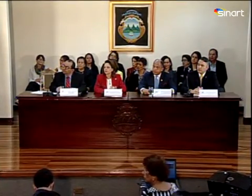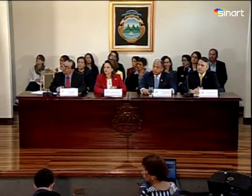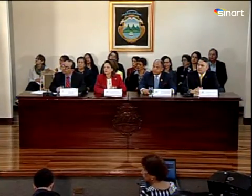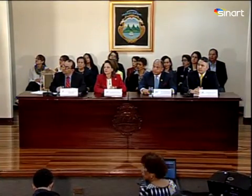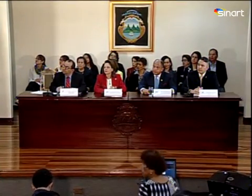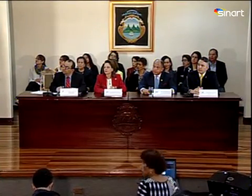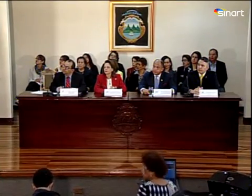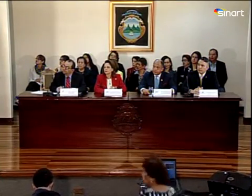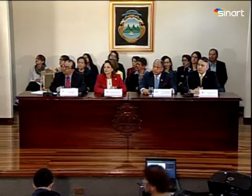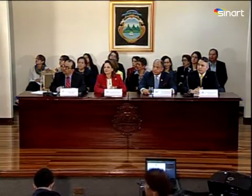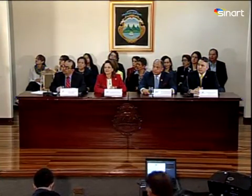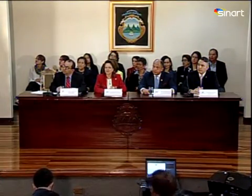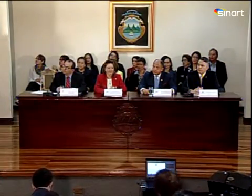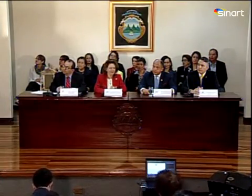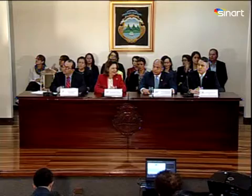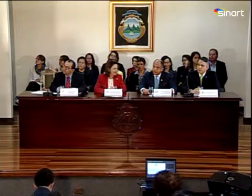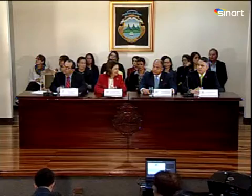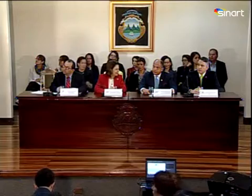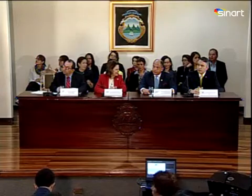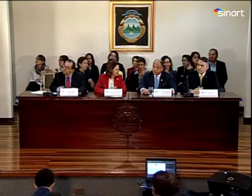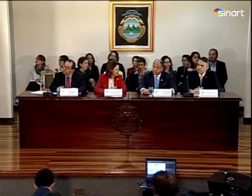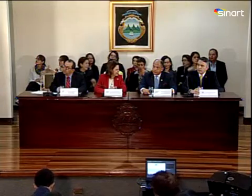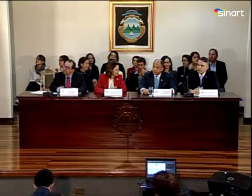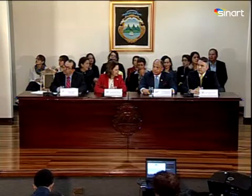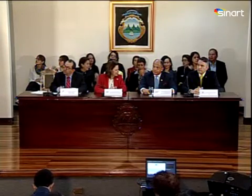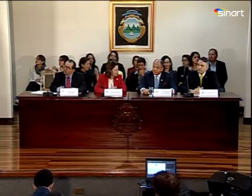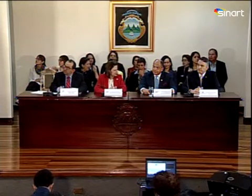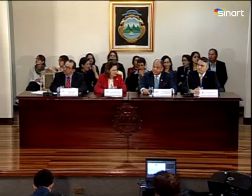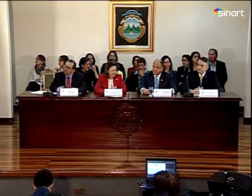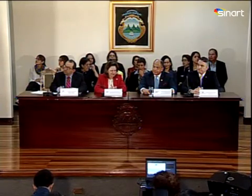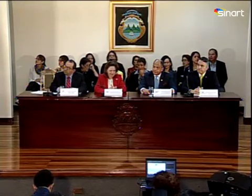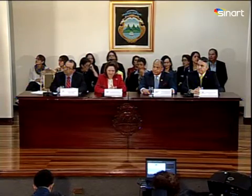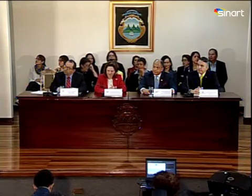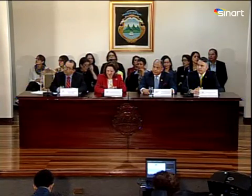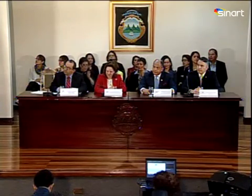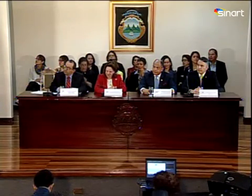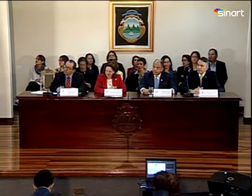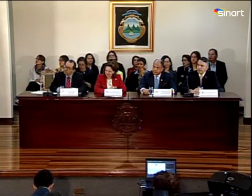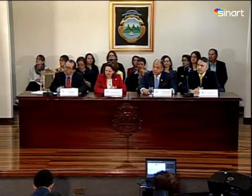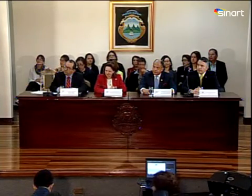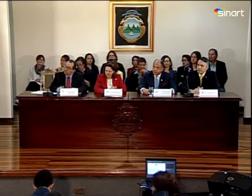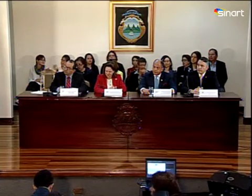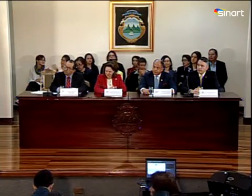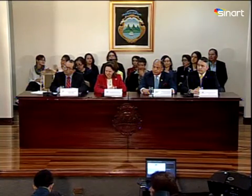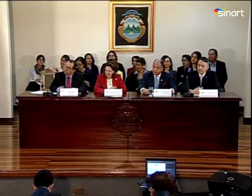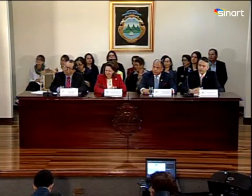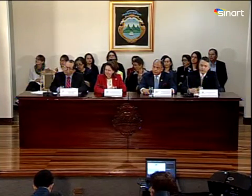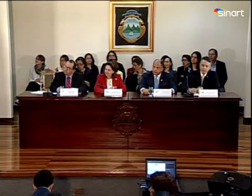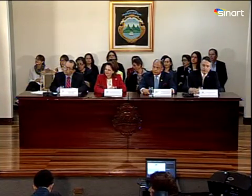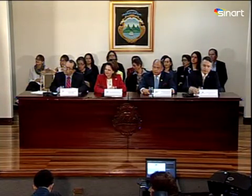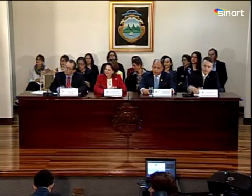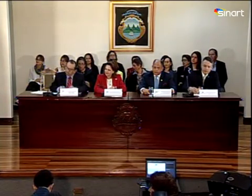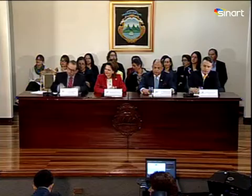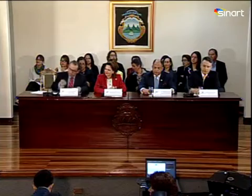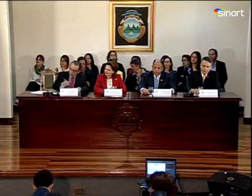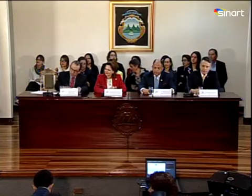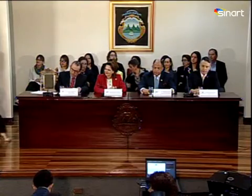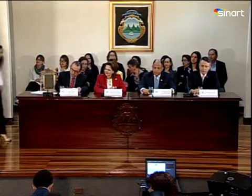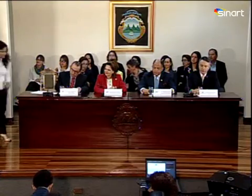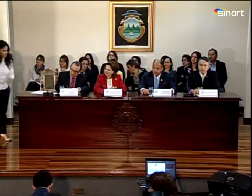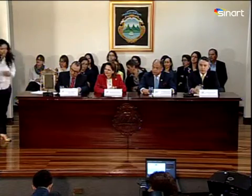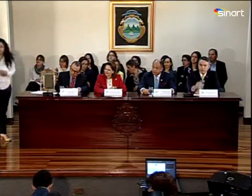¿Tienen cuantificado cuánto va a costar esto a la Caja y también contemplaron lo que están planteando las parejas de, si no lo puede aplicar